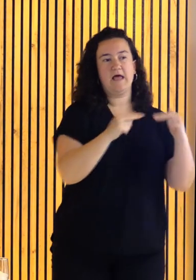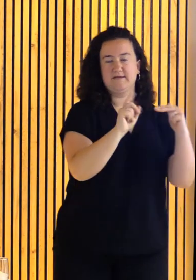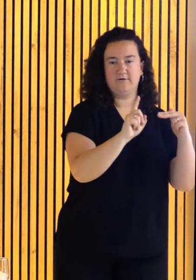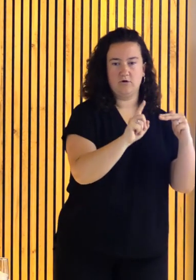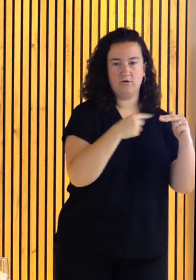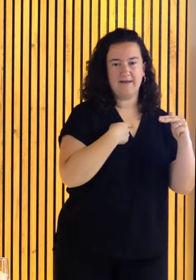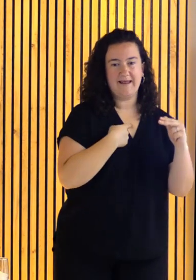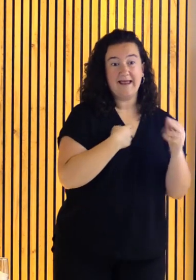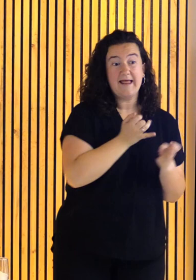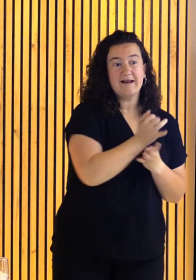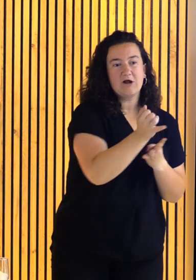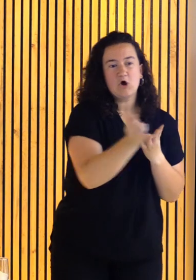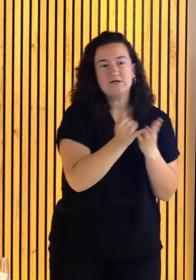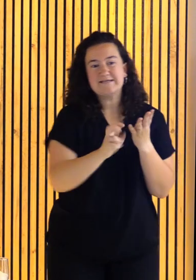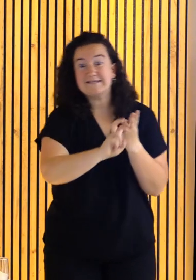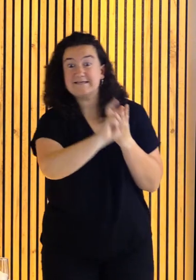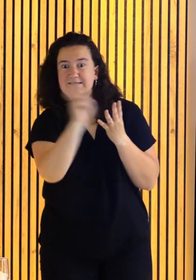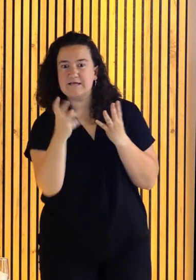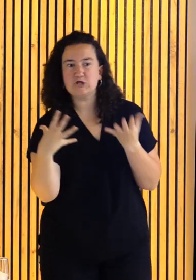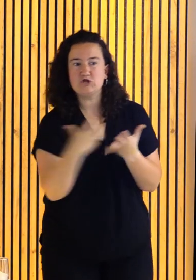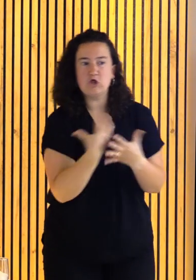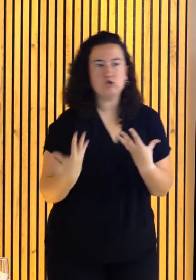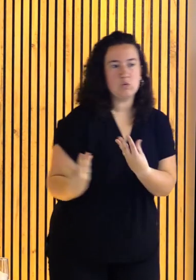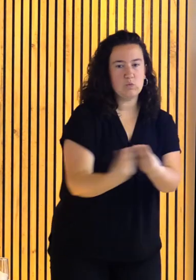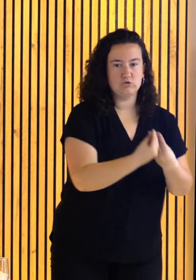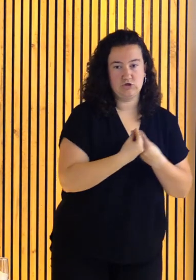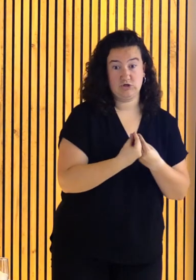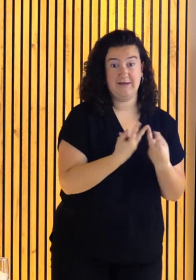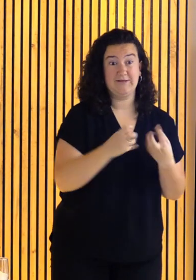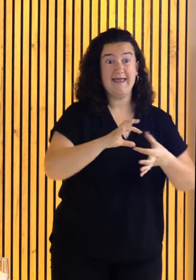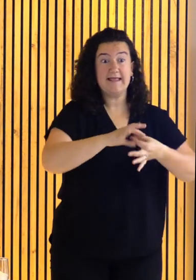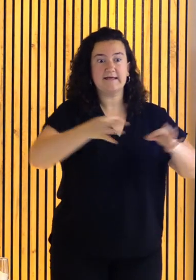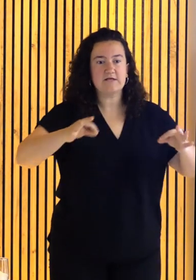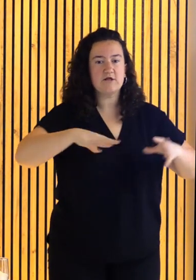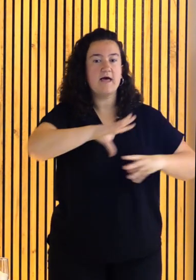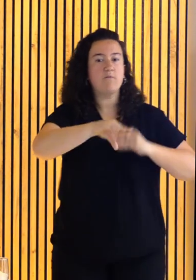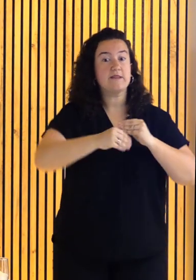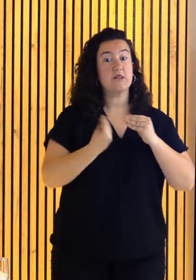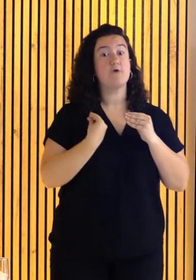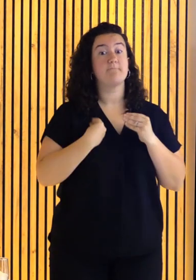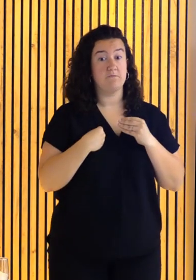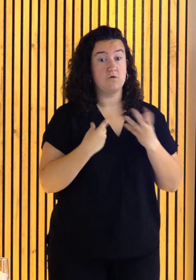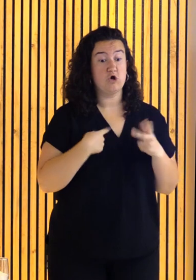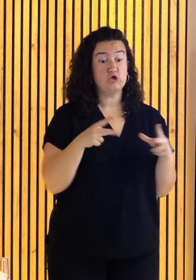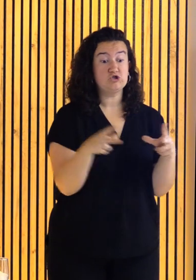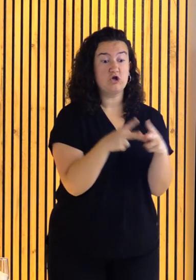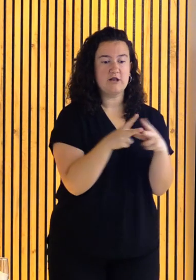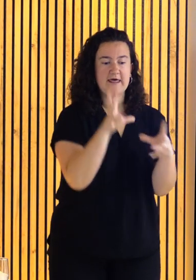duten ardatz askoren bidez. Intersezioaren ekarpena beraz, horixe da, gizarte